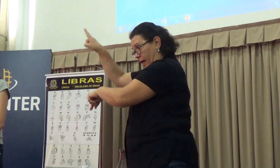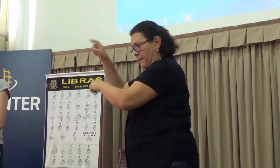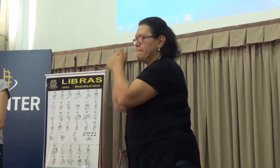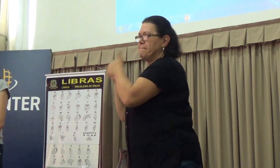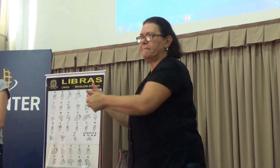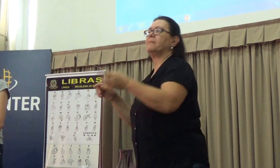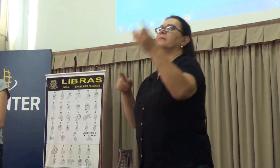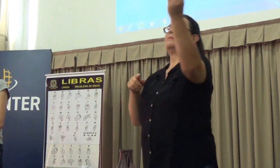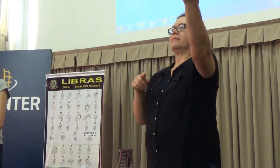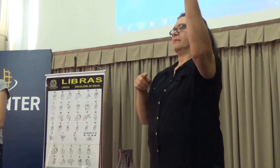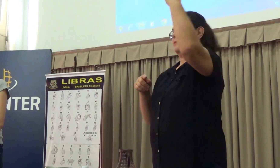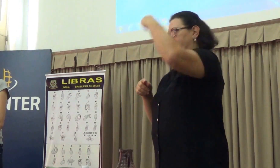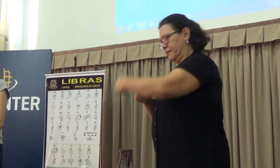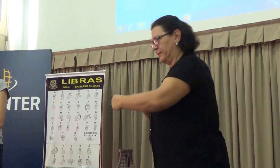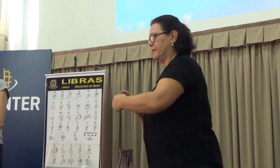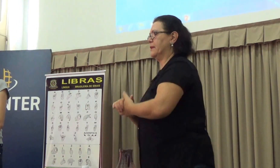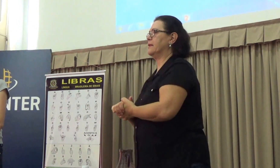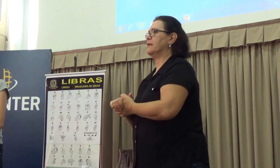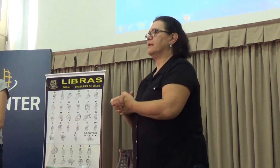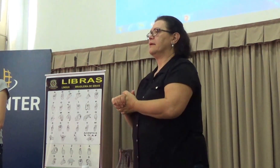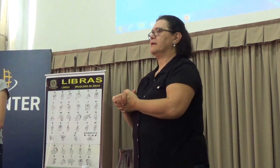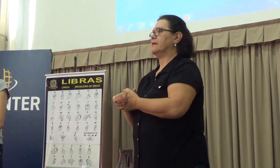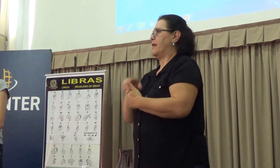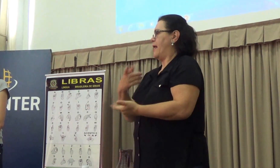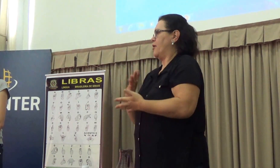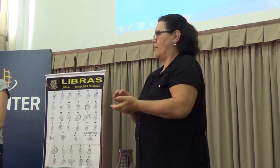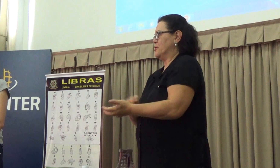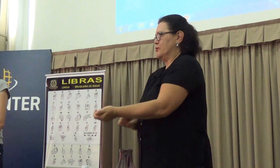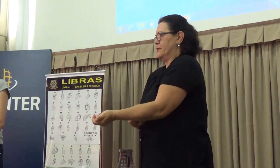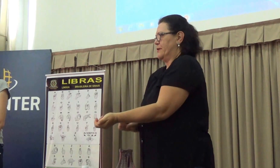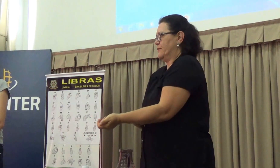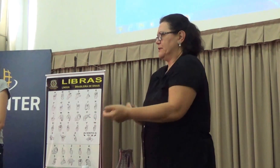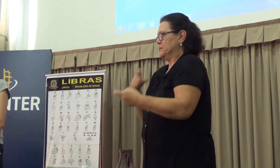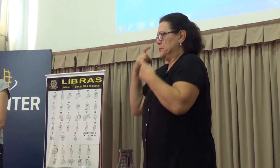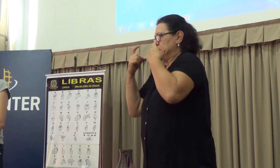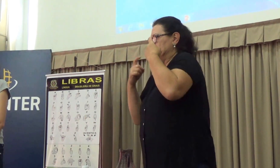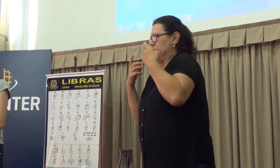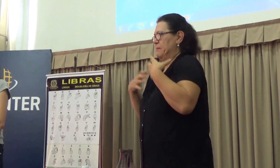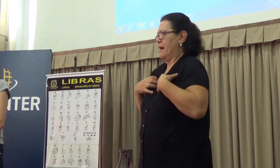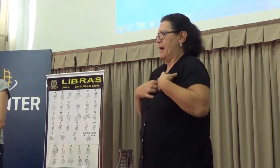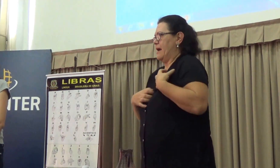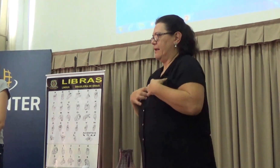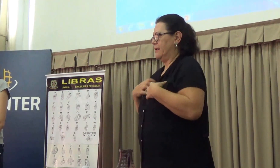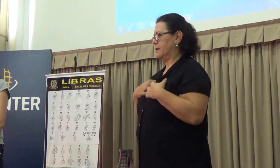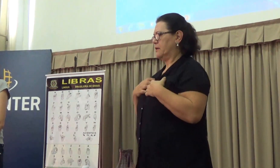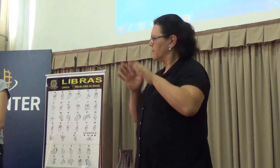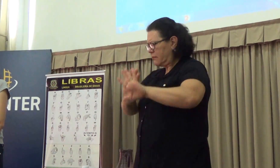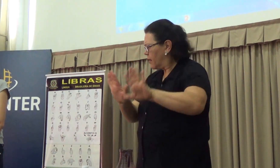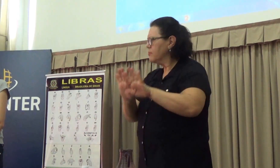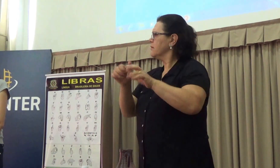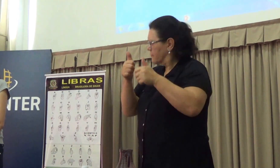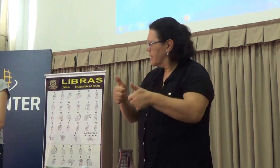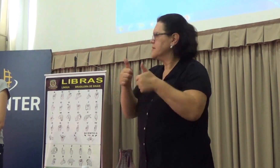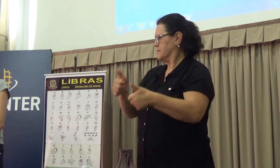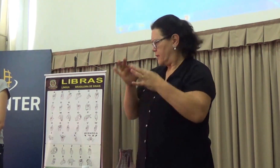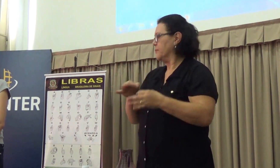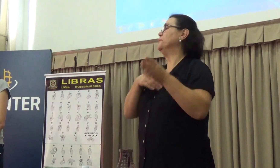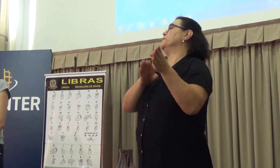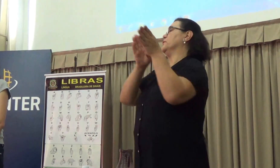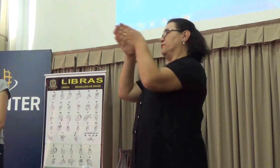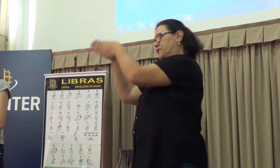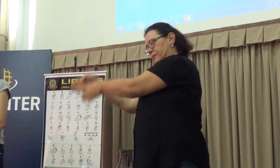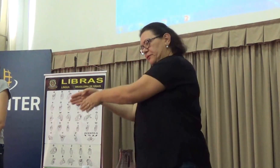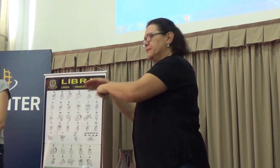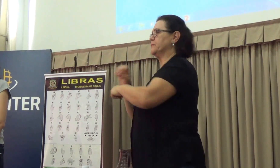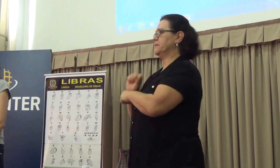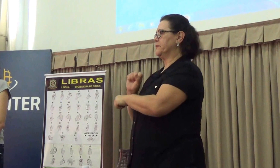Daí nos encontramos, fui pegar a rodoviária, eles chegaram, ela começou a ficar nervosa, preocupada. Não,